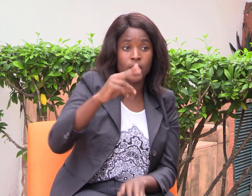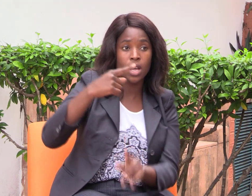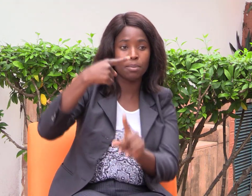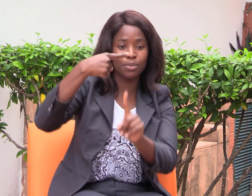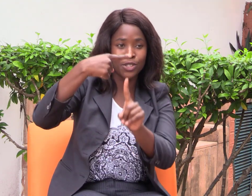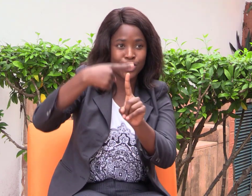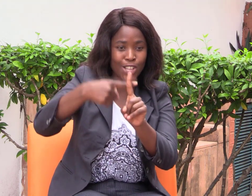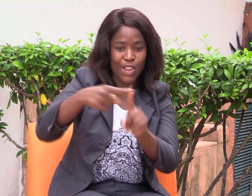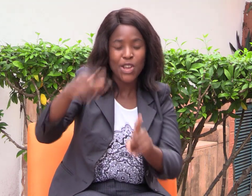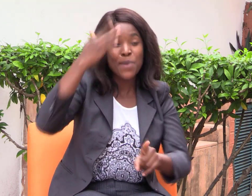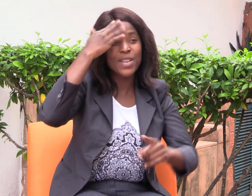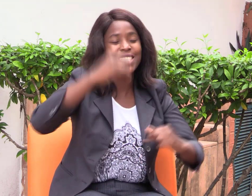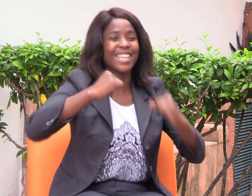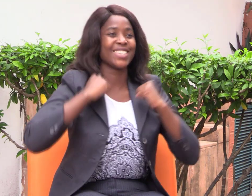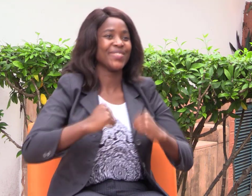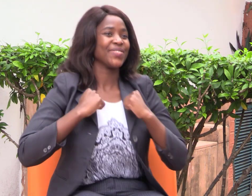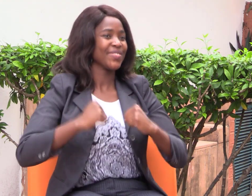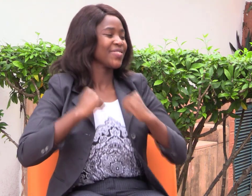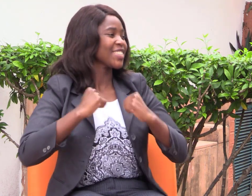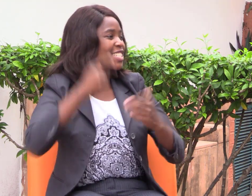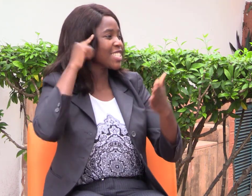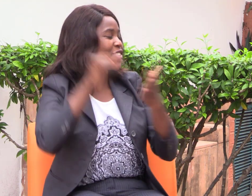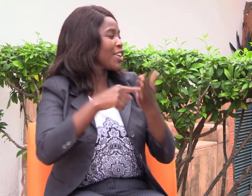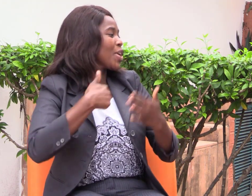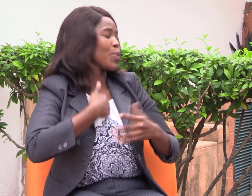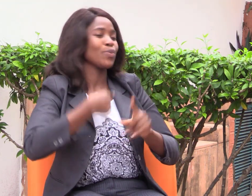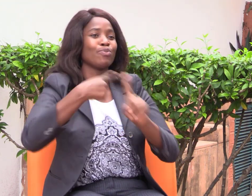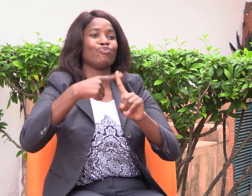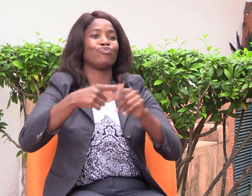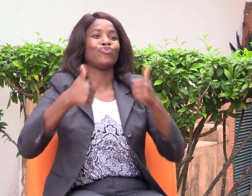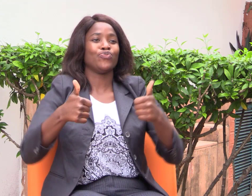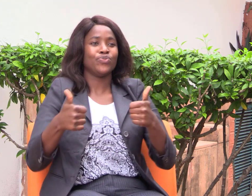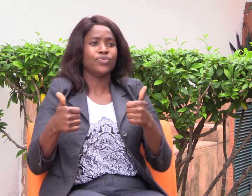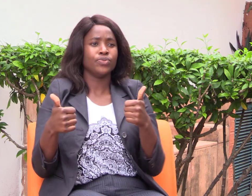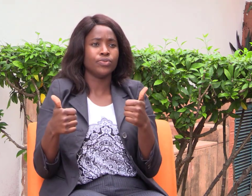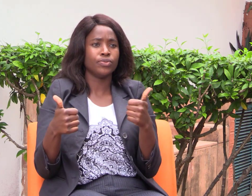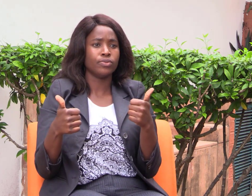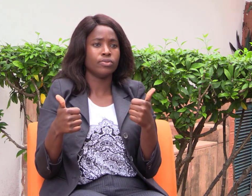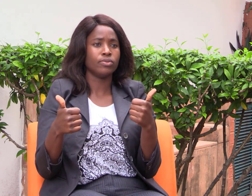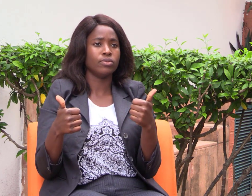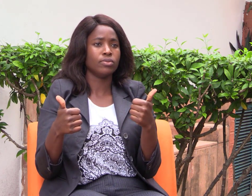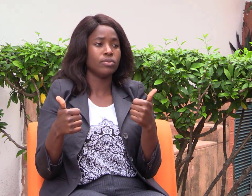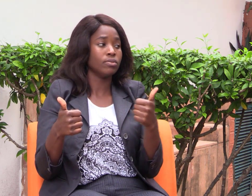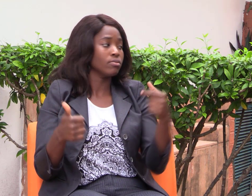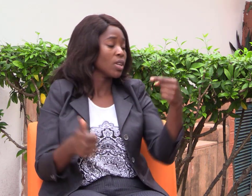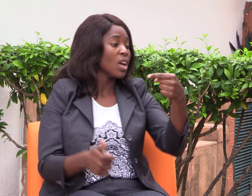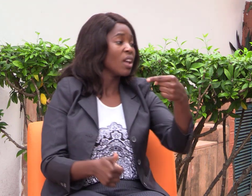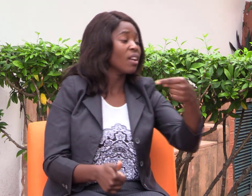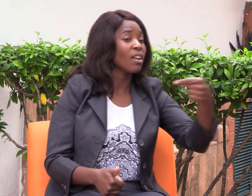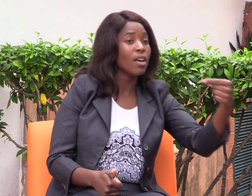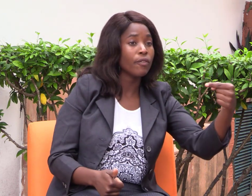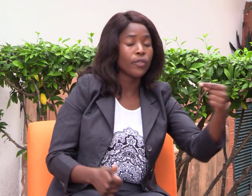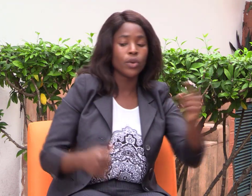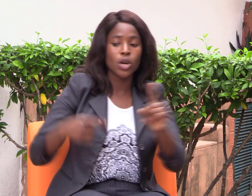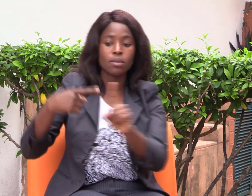mais, que é o positivo, ela acha que é algo muito bom e eu estou bem de saúde, porque ela já